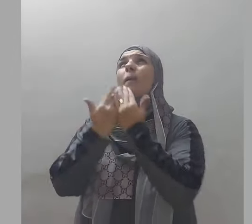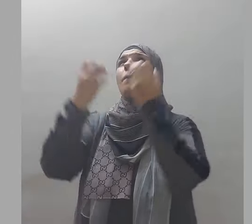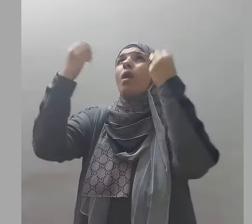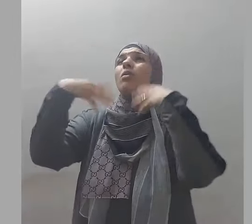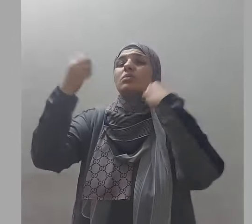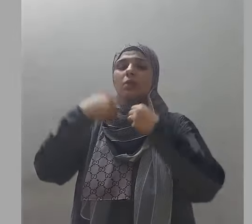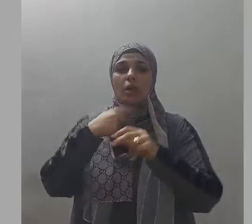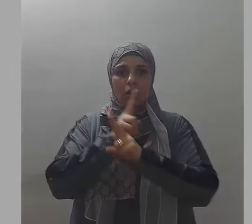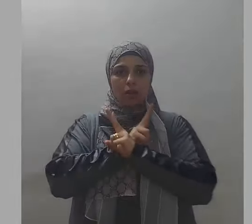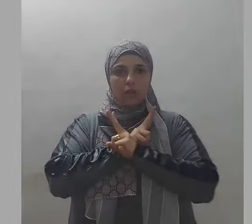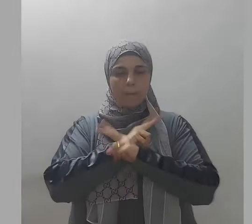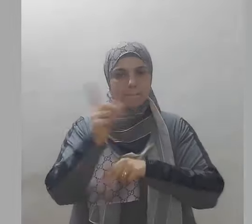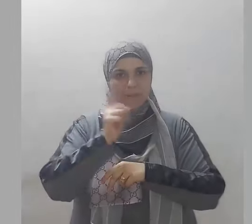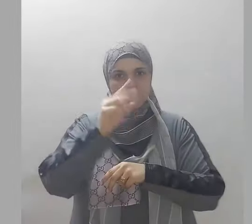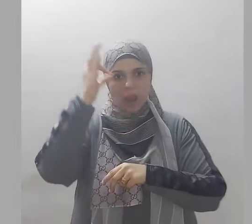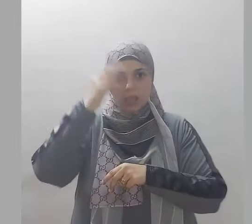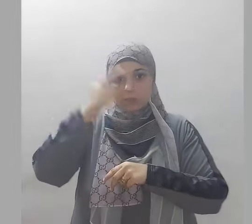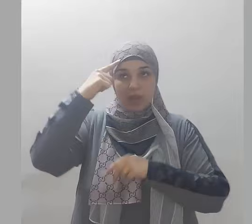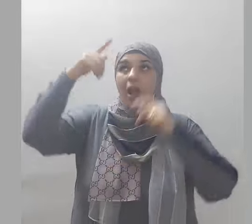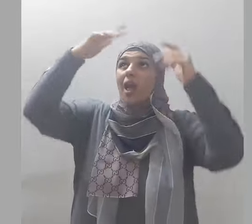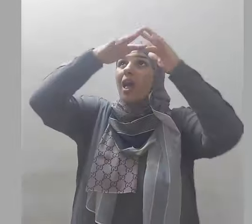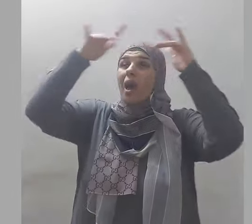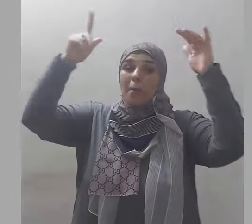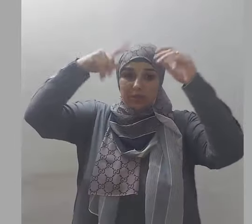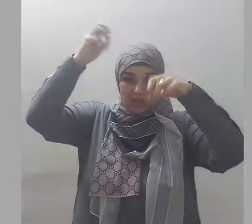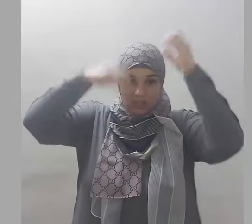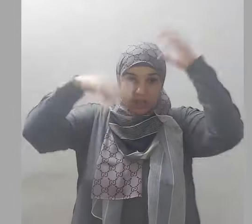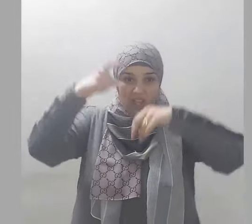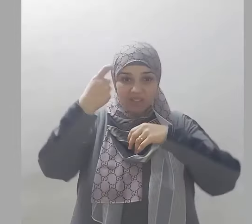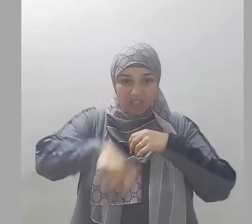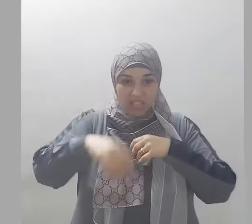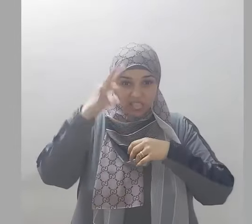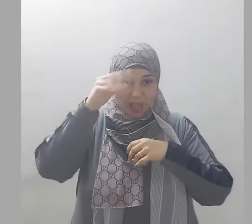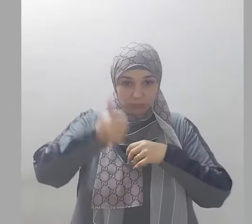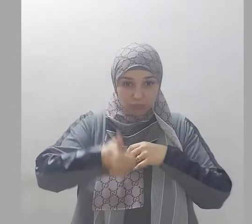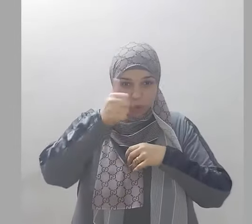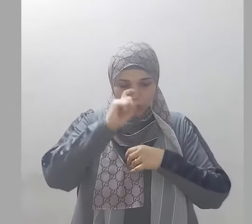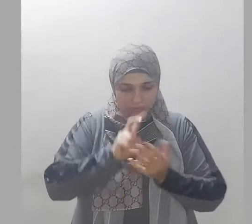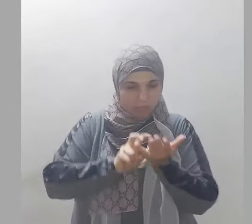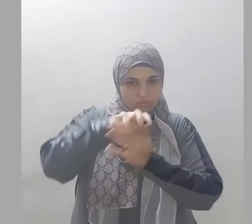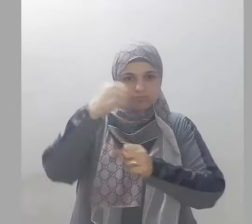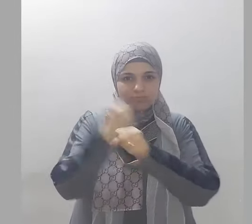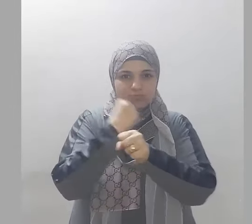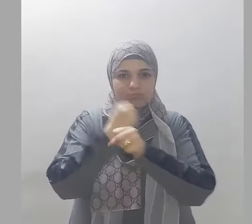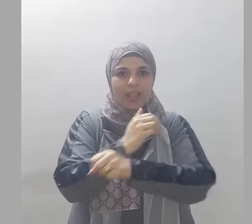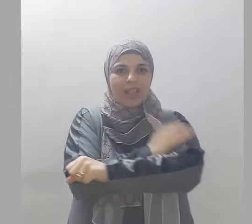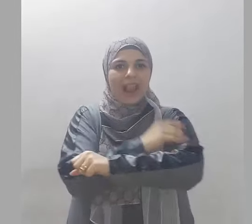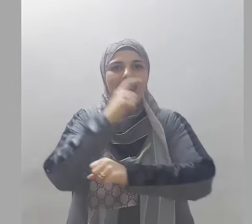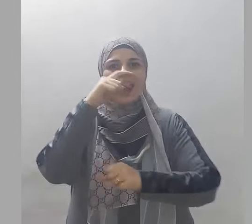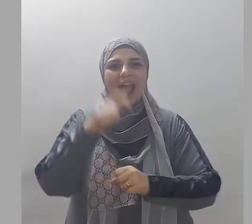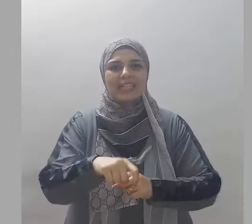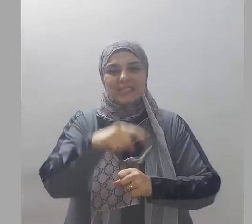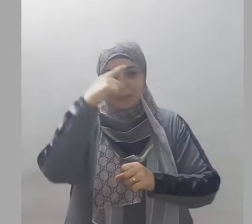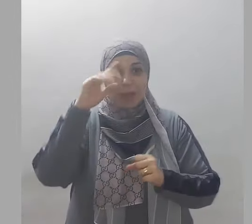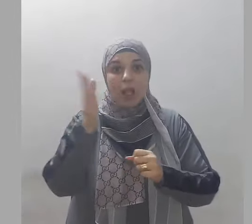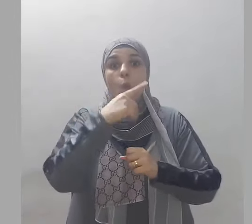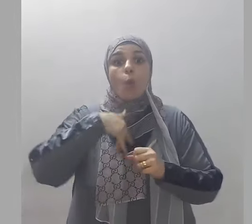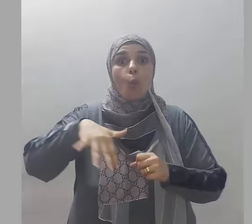فقد علمتم أن السماء لا تمطر ذهبا ولا فضة. على أننا نؤكد أنه لن يهابنا الناس